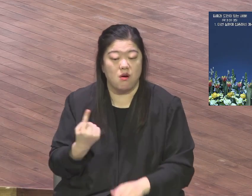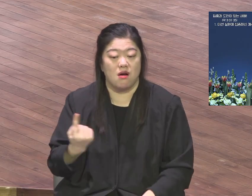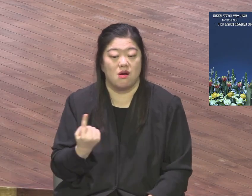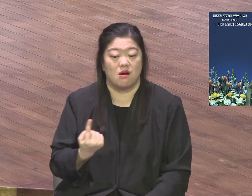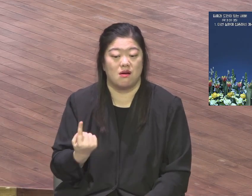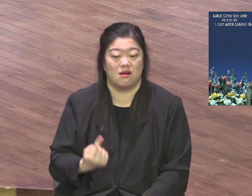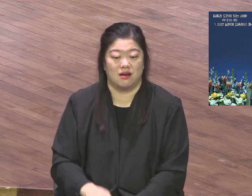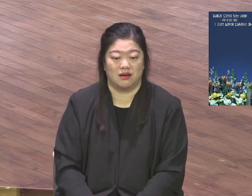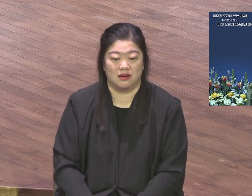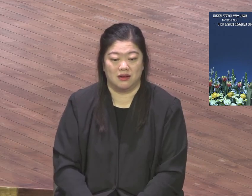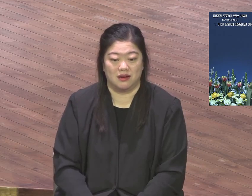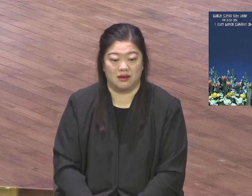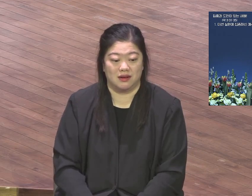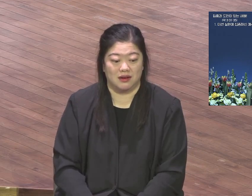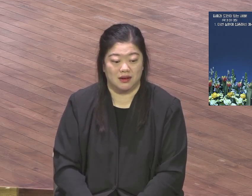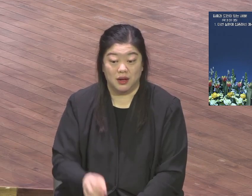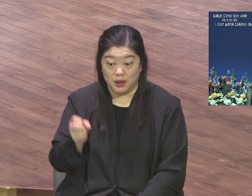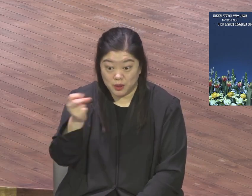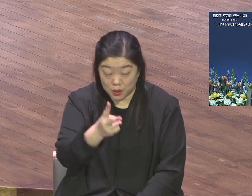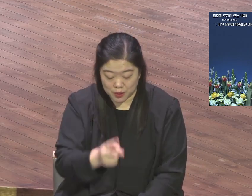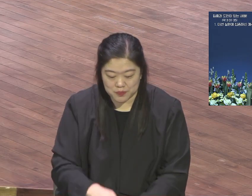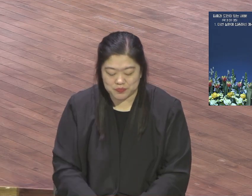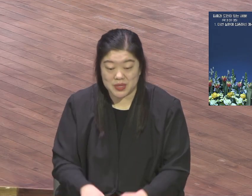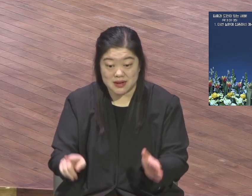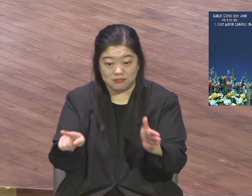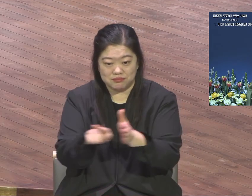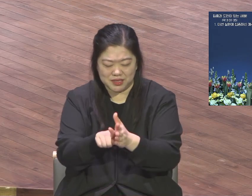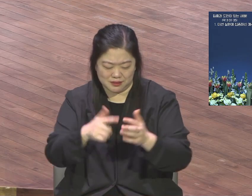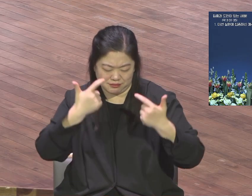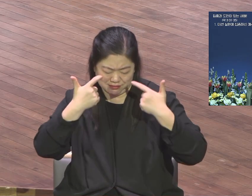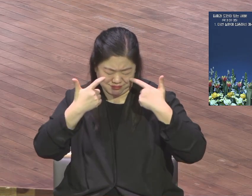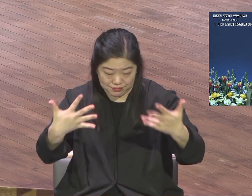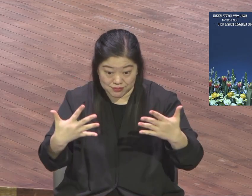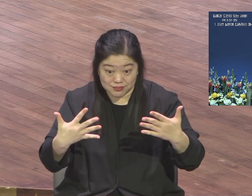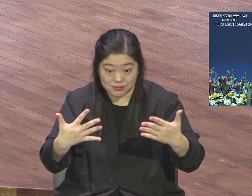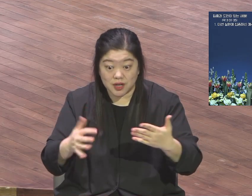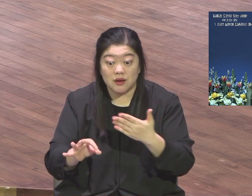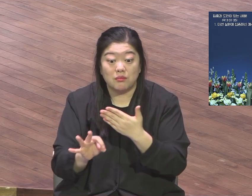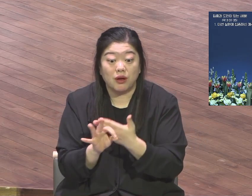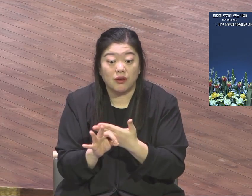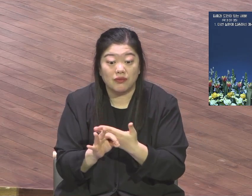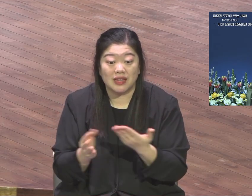절대 이런 사람 대충 살지 않습니다. 대충 적당 이런 거 없습니다.